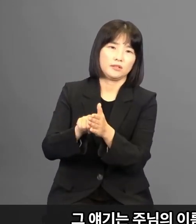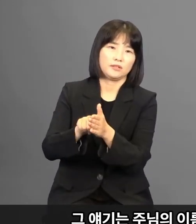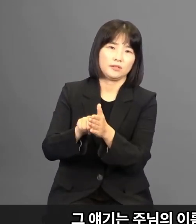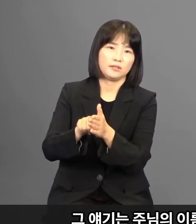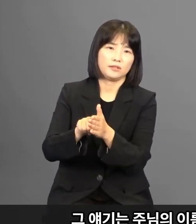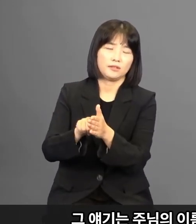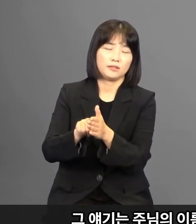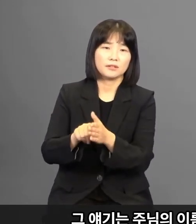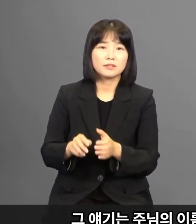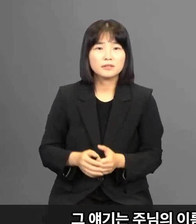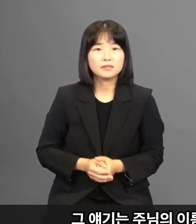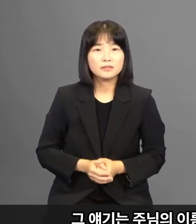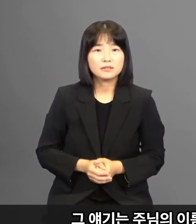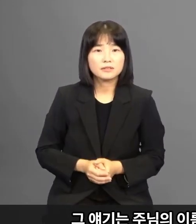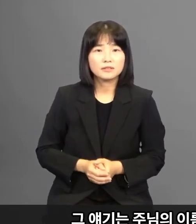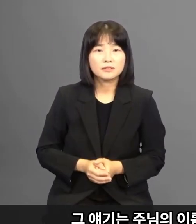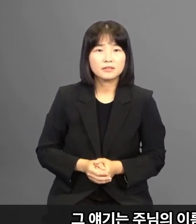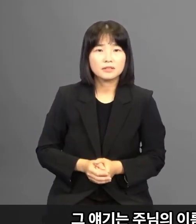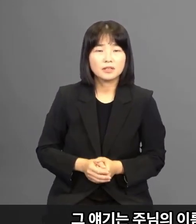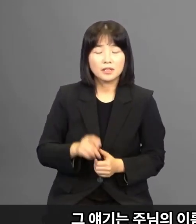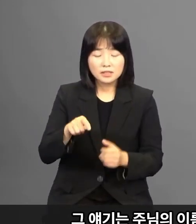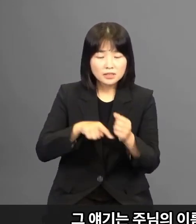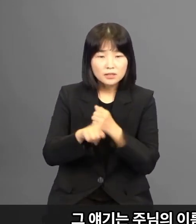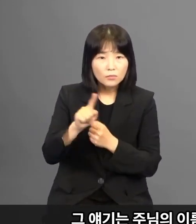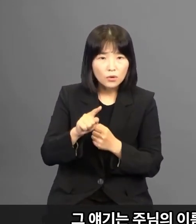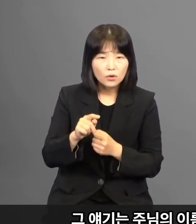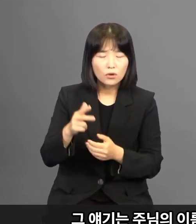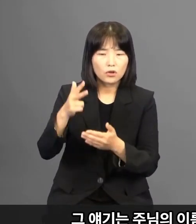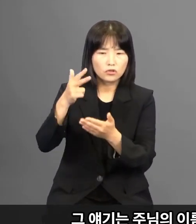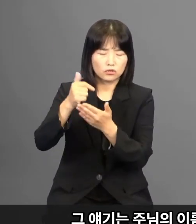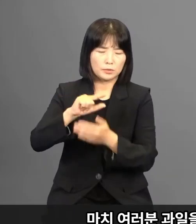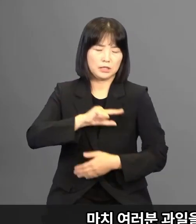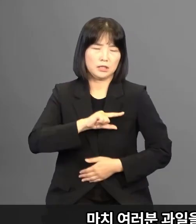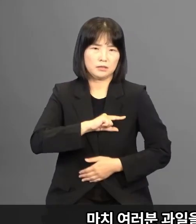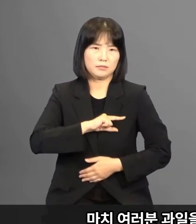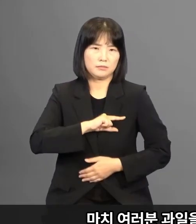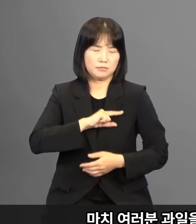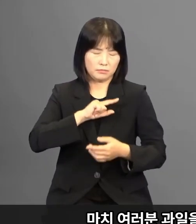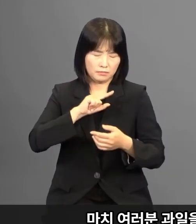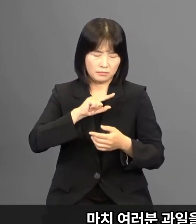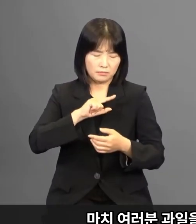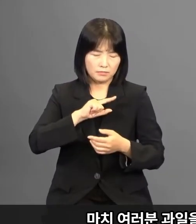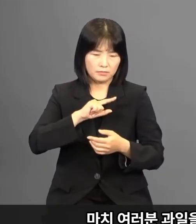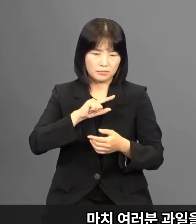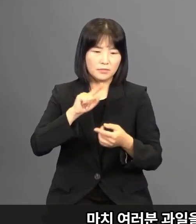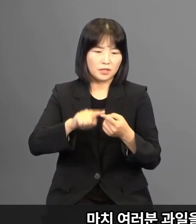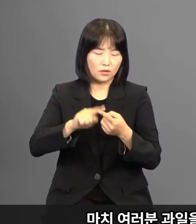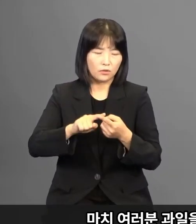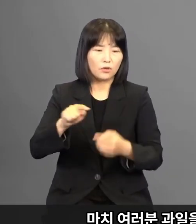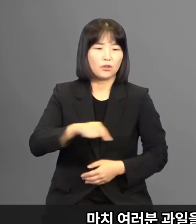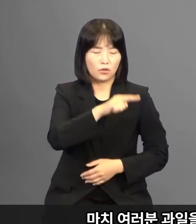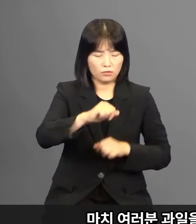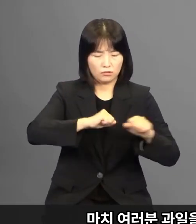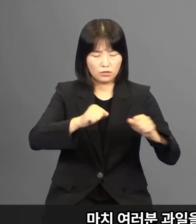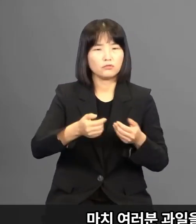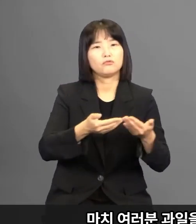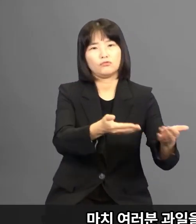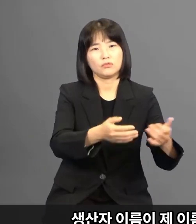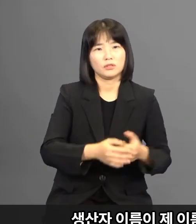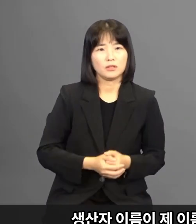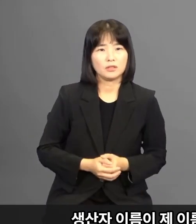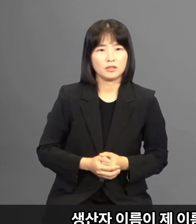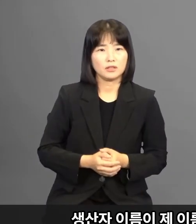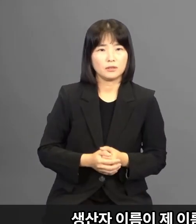얘기는 주님의 이름 걸고 내가 너의 길을 책임질게. 마치 여러분 과일을 사면 거기 이름이 붙어